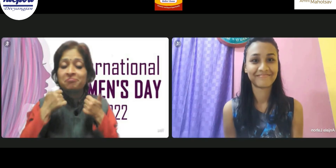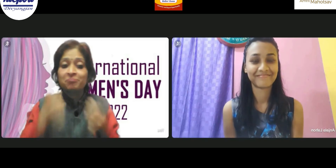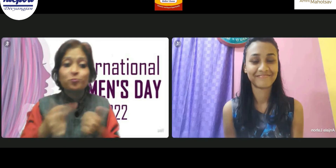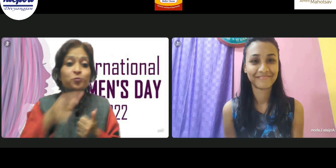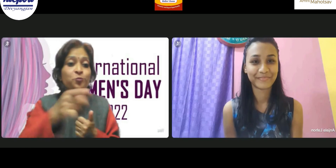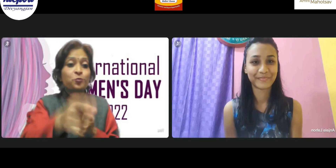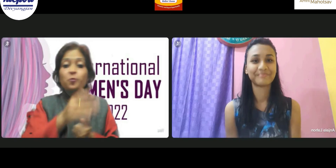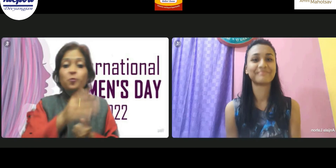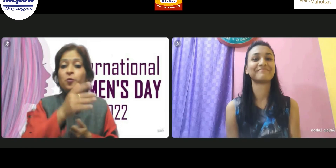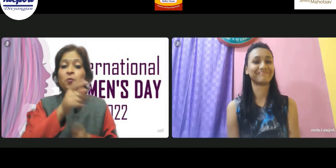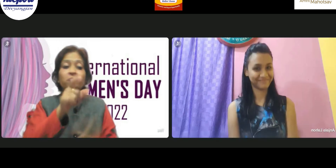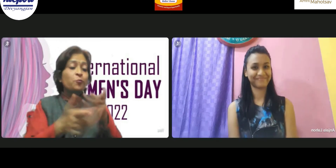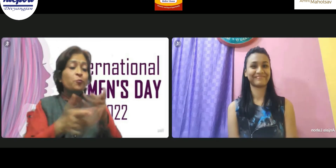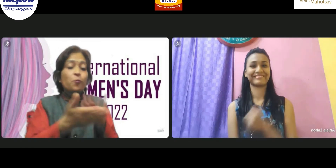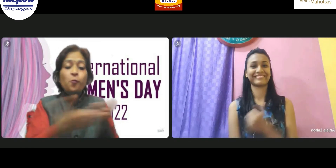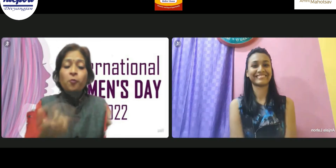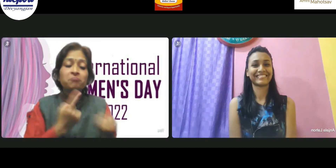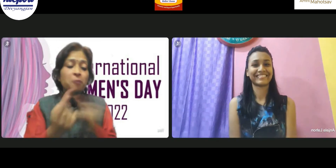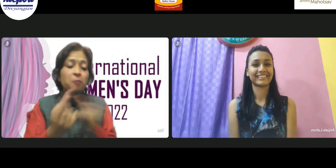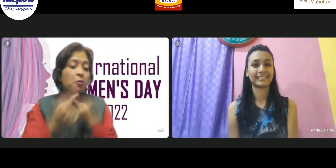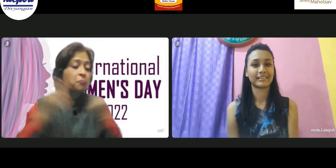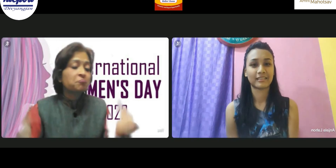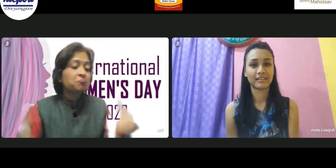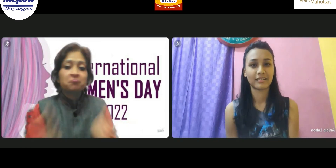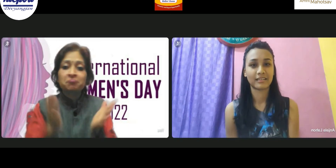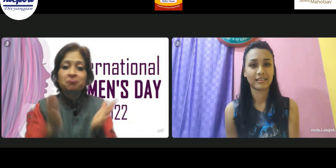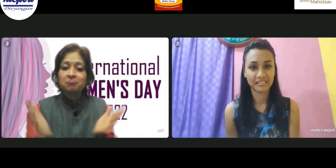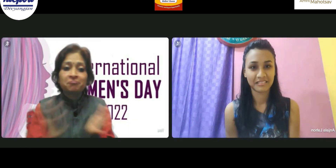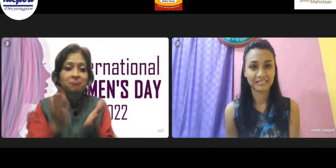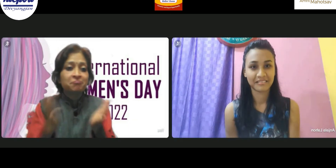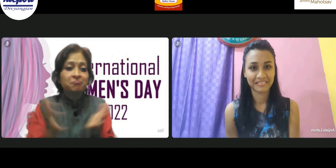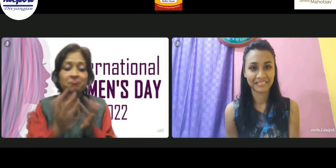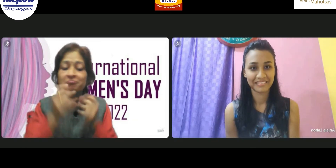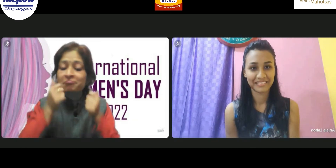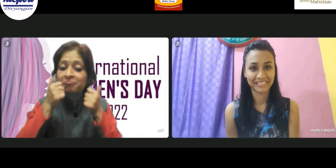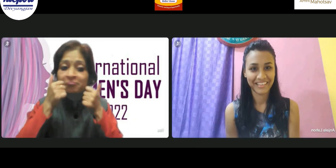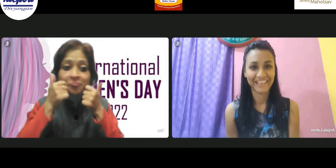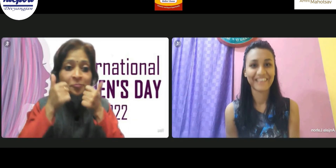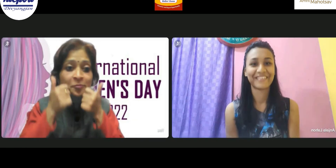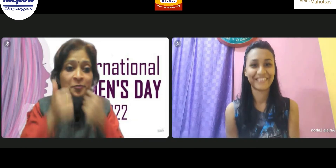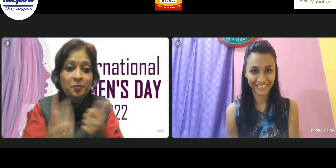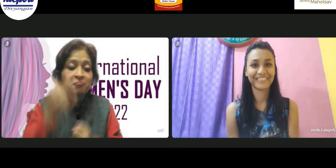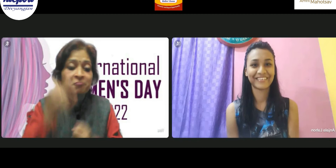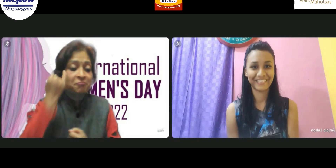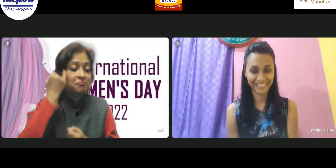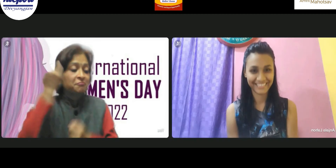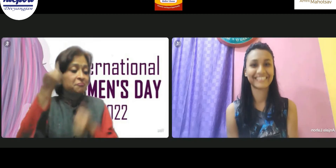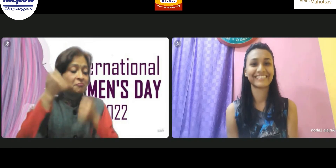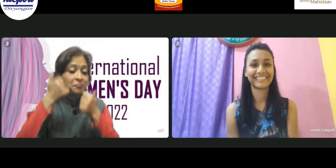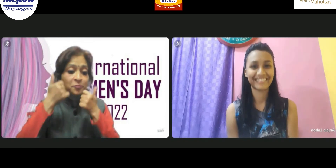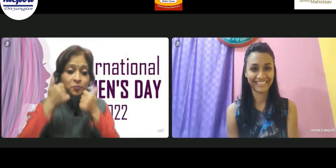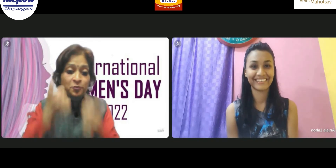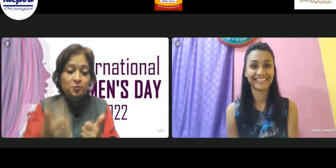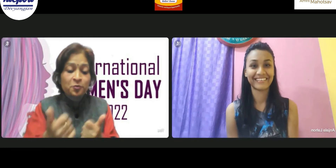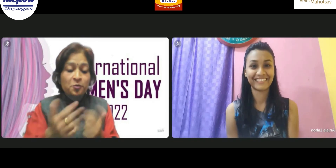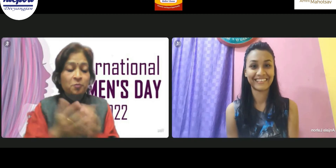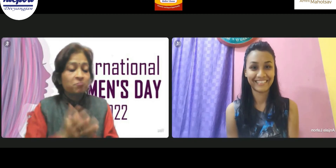बात करके मुझे इतना अच्छा लग रहा है। तुम इतनी अच्छी बातें कर रही हो, इतनी मोटिवेशनल